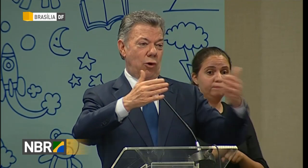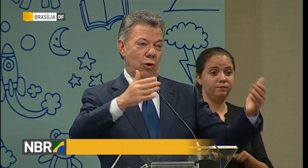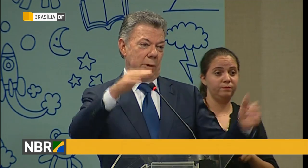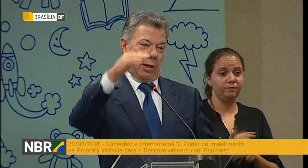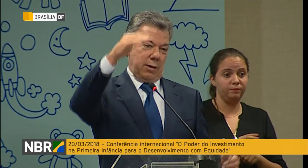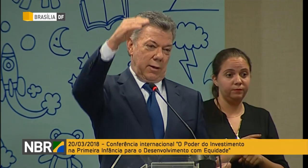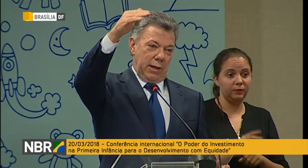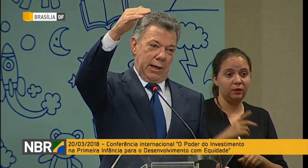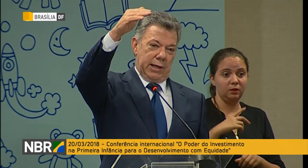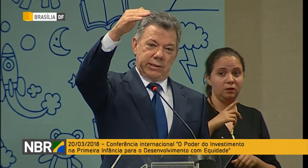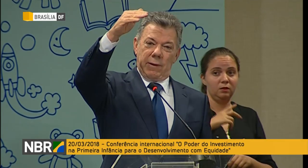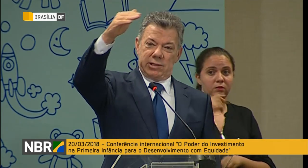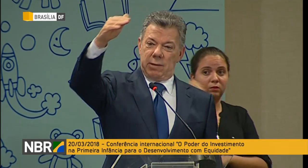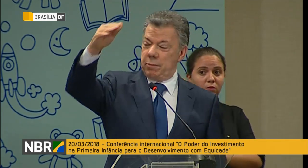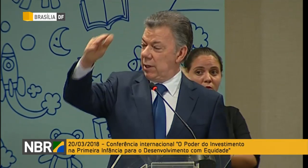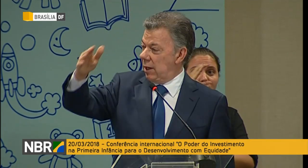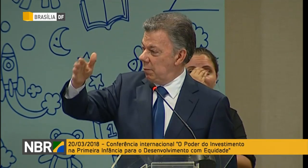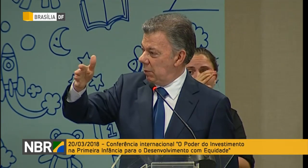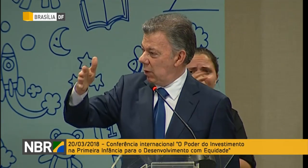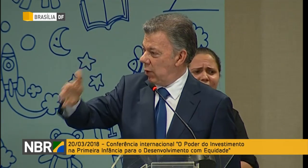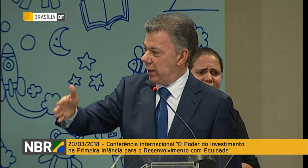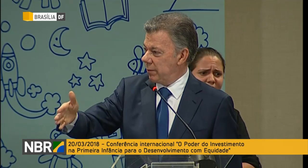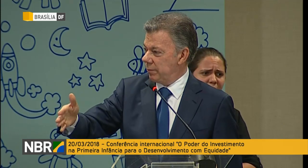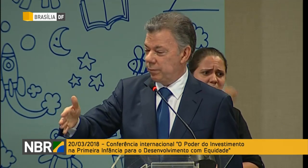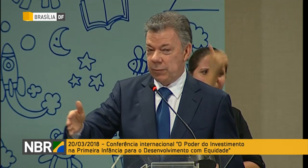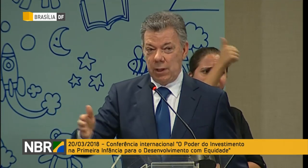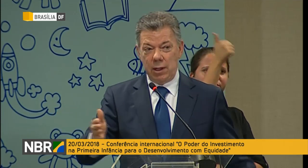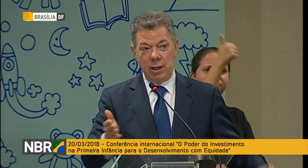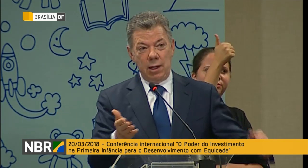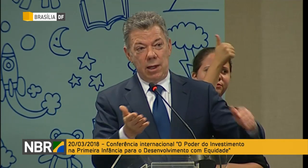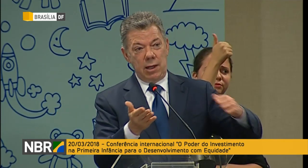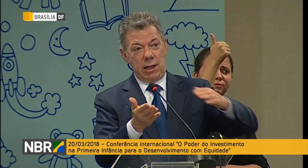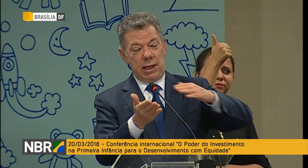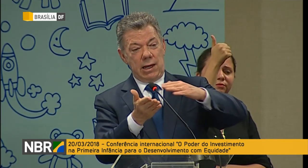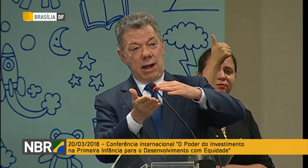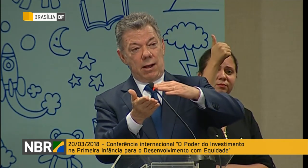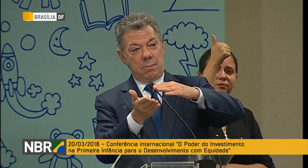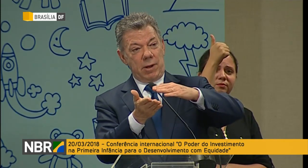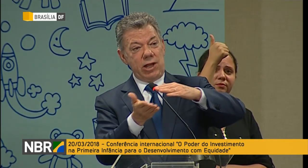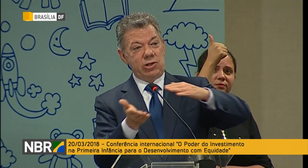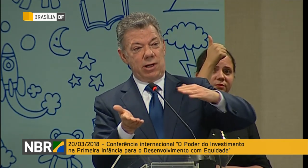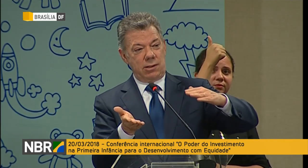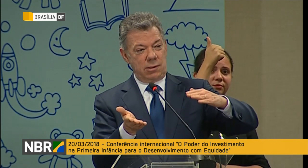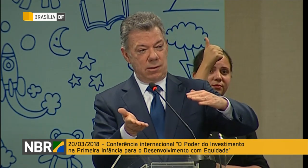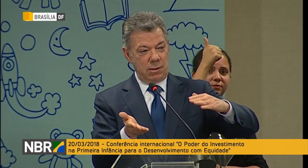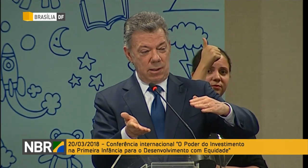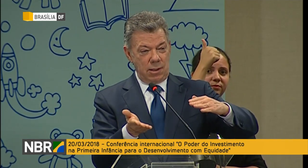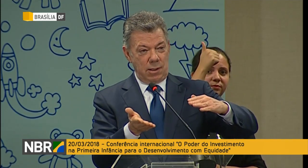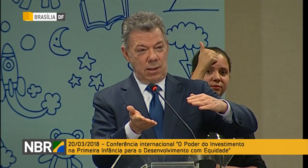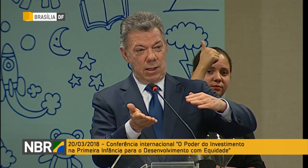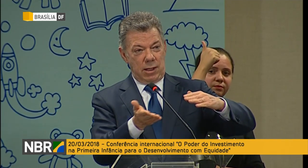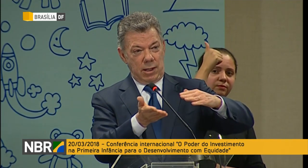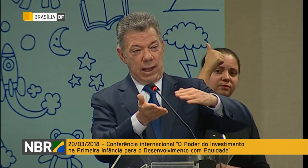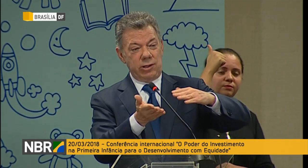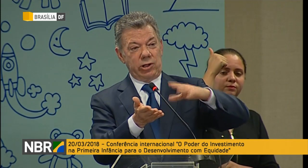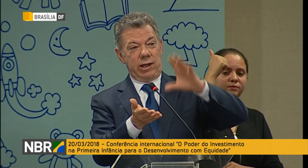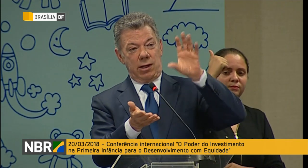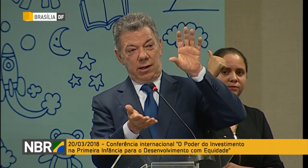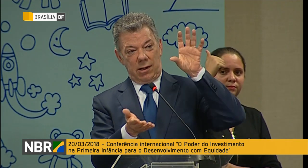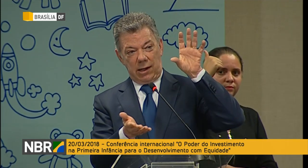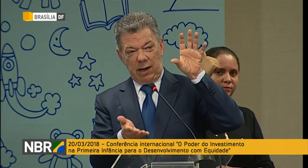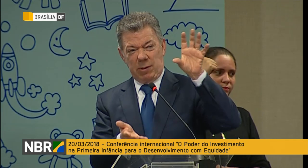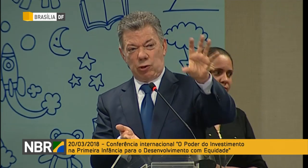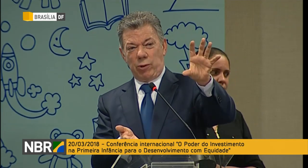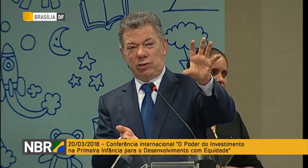E nós trazemos, porque a Colômbia estava sempre em primeiro lugar nesse tema, e a brecha,